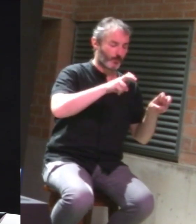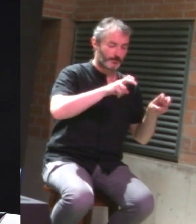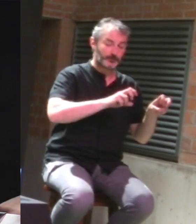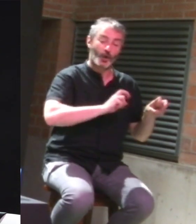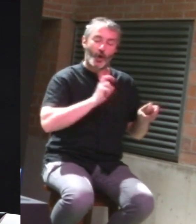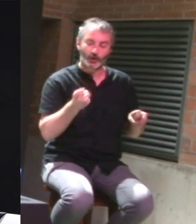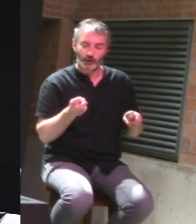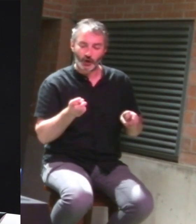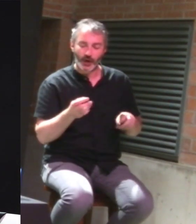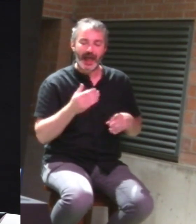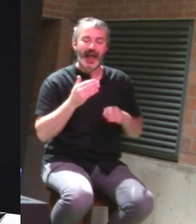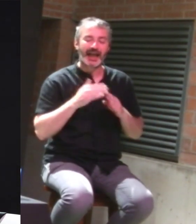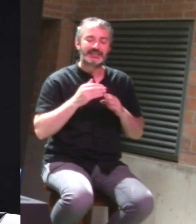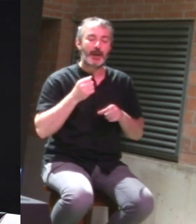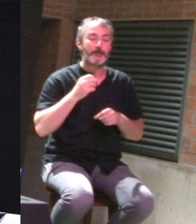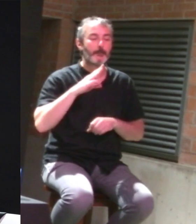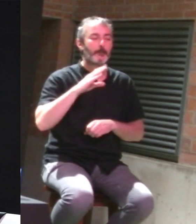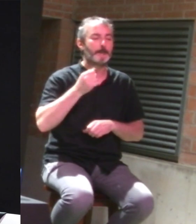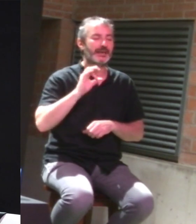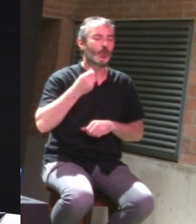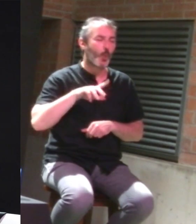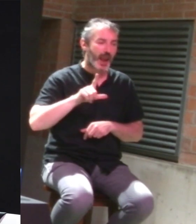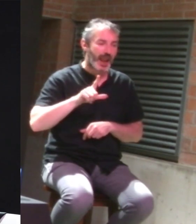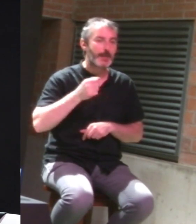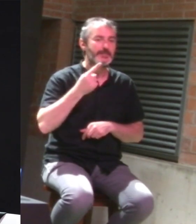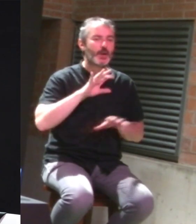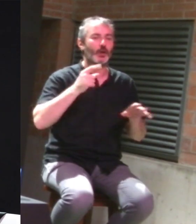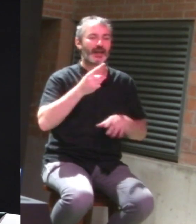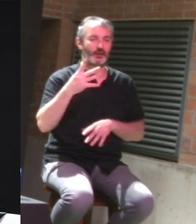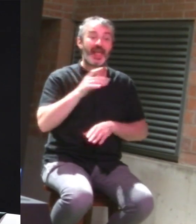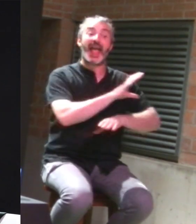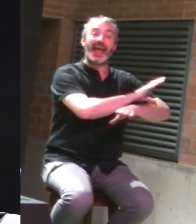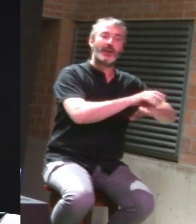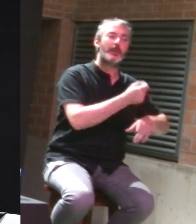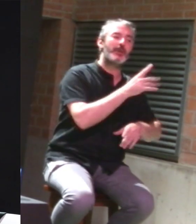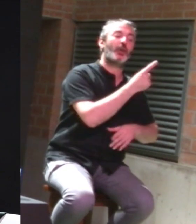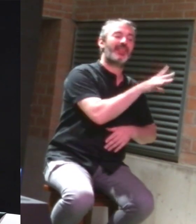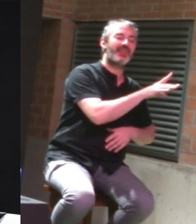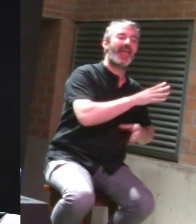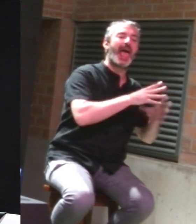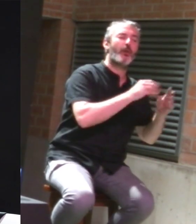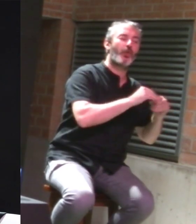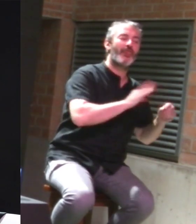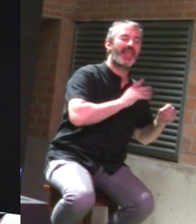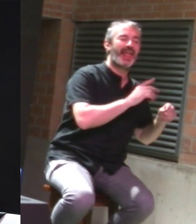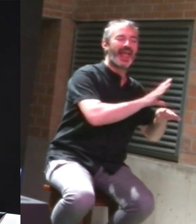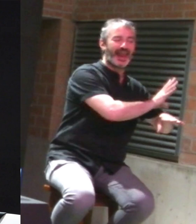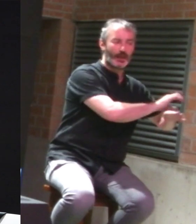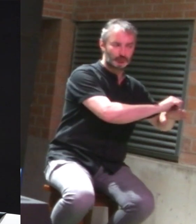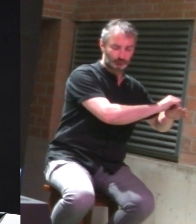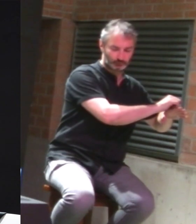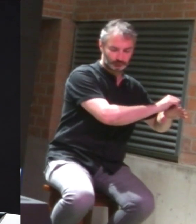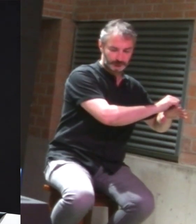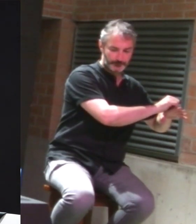la Casa Pasqual en 1914 i també a Reus el 1915 la Cotonera de Reus. I